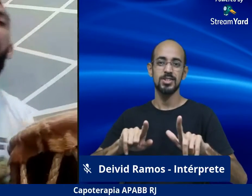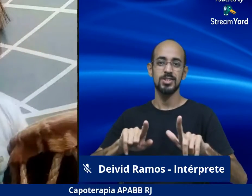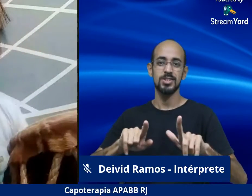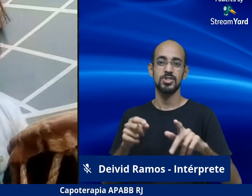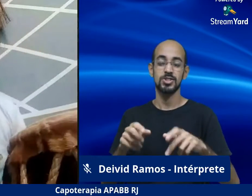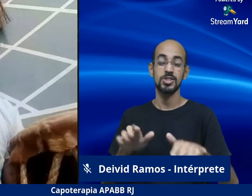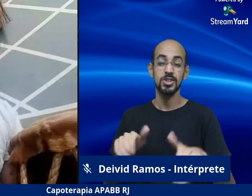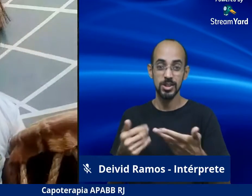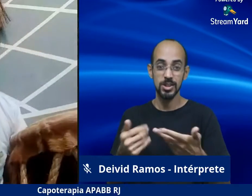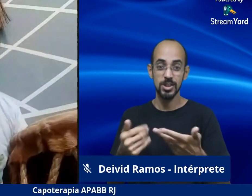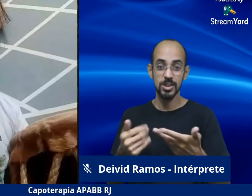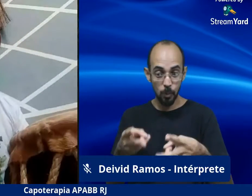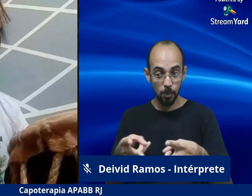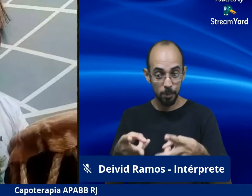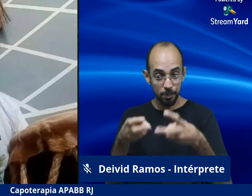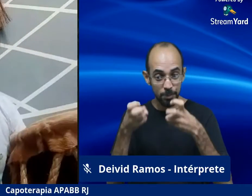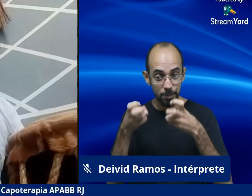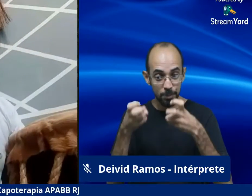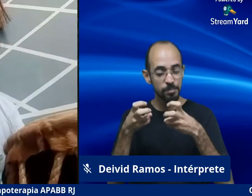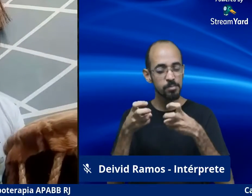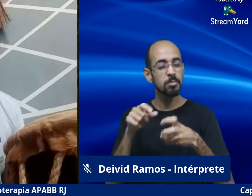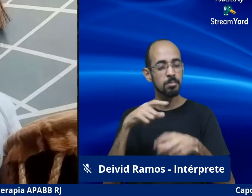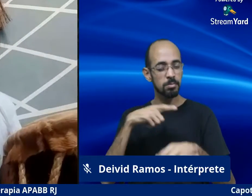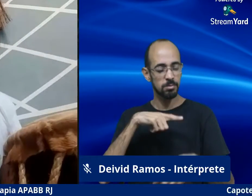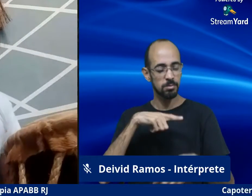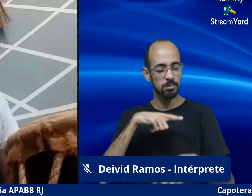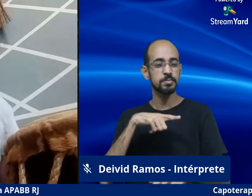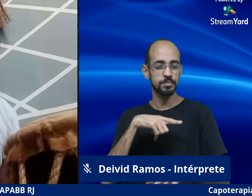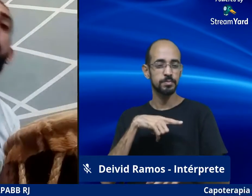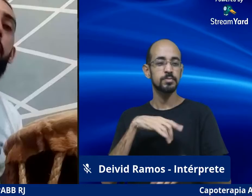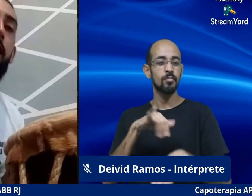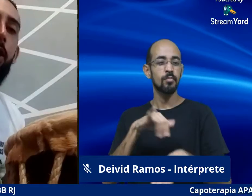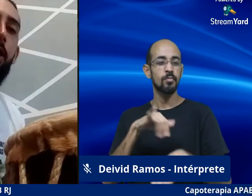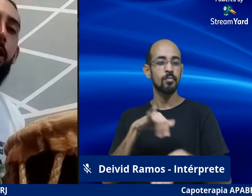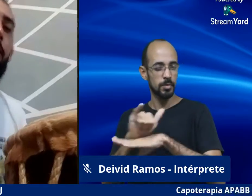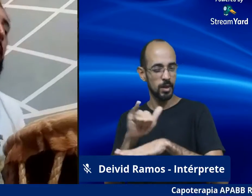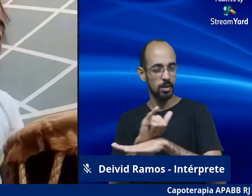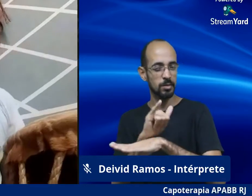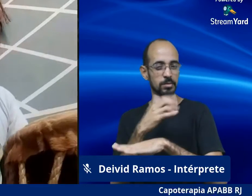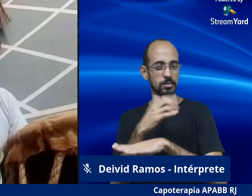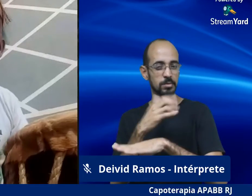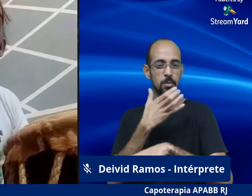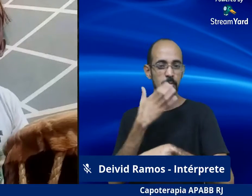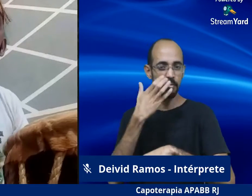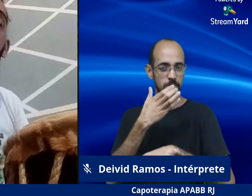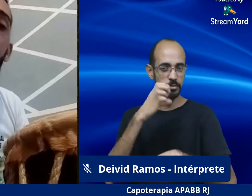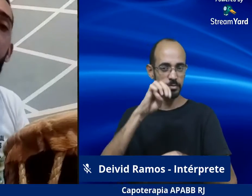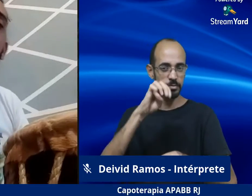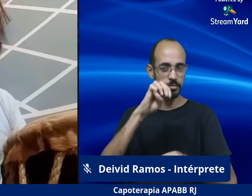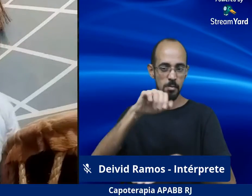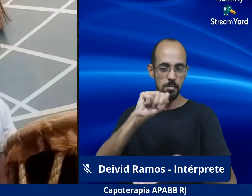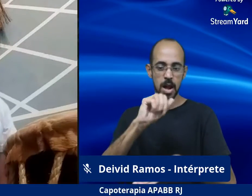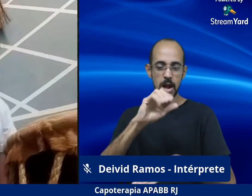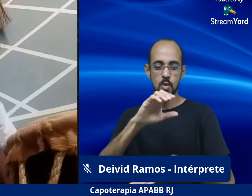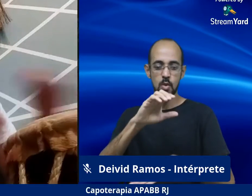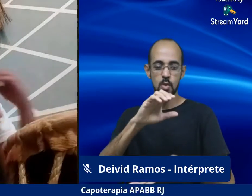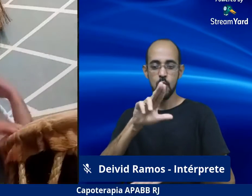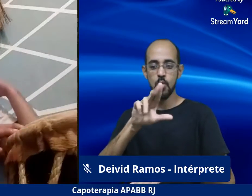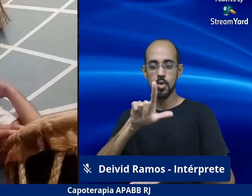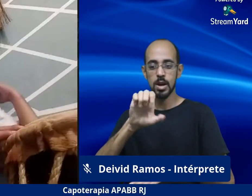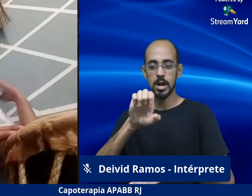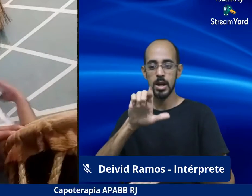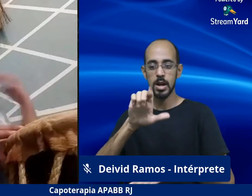novo através da música que tem no maculelê e que a capoeira, né, cuida muito bem e leva para todo